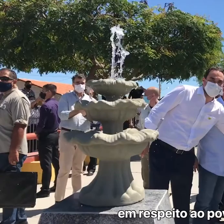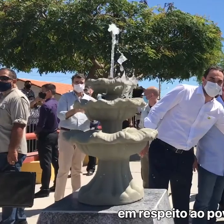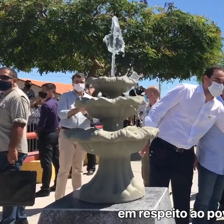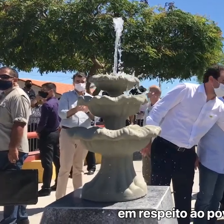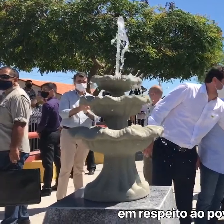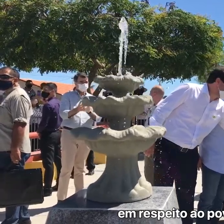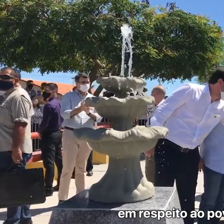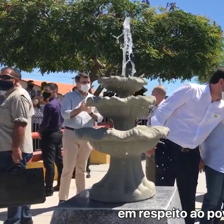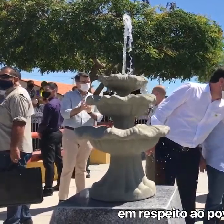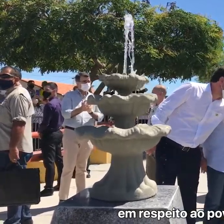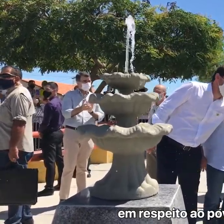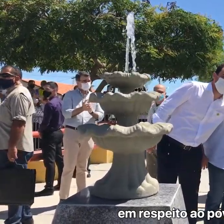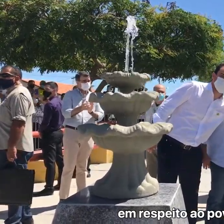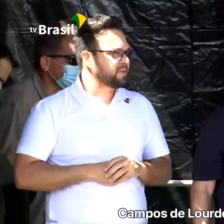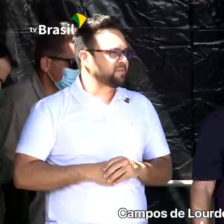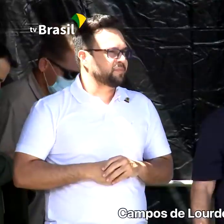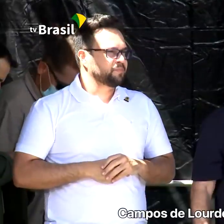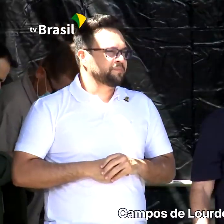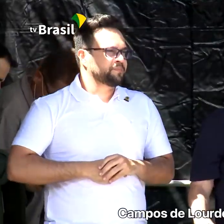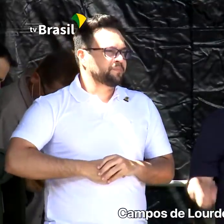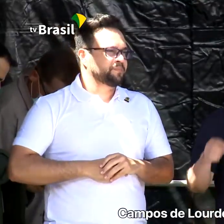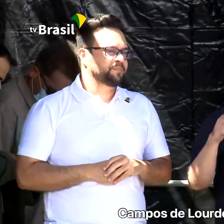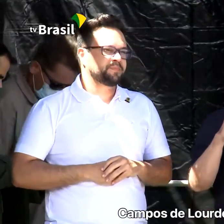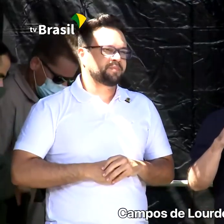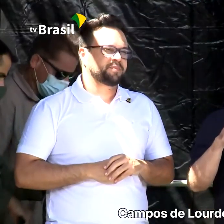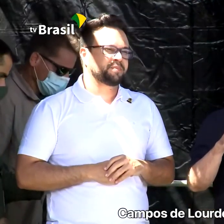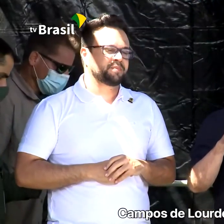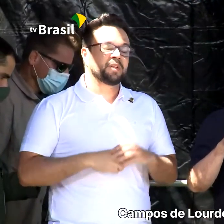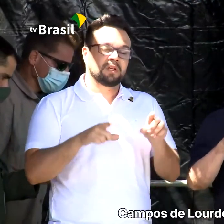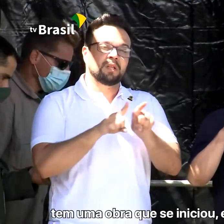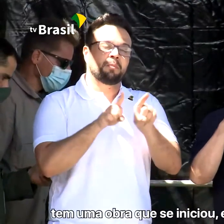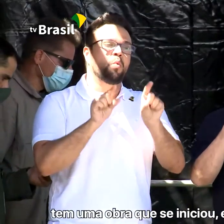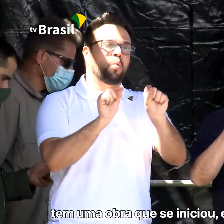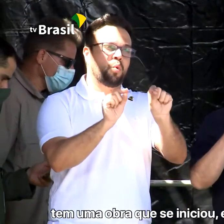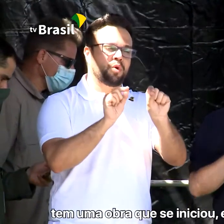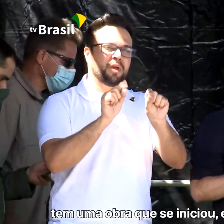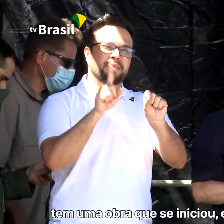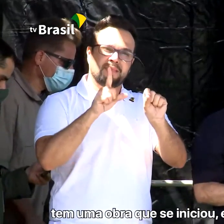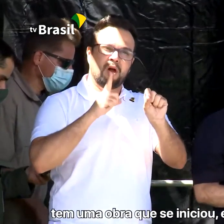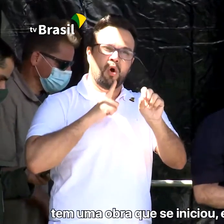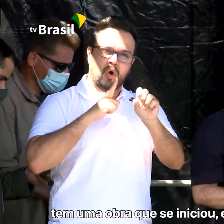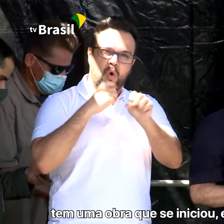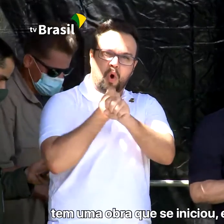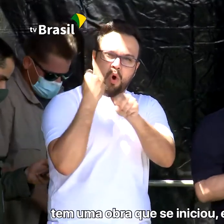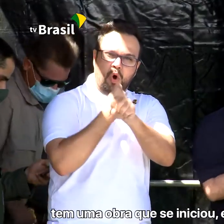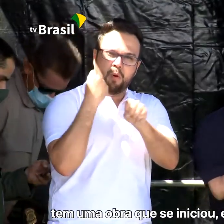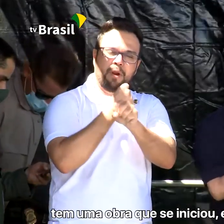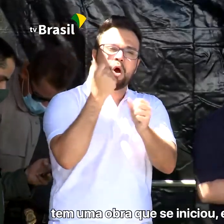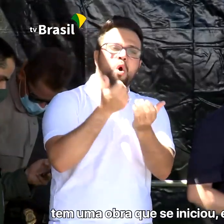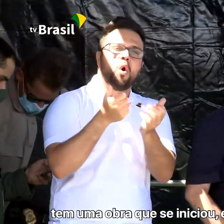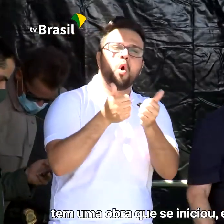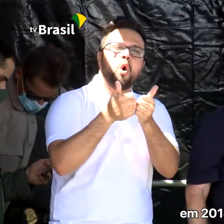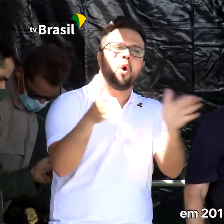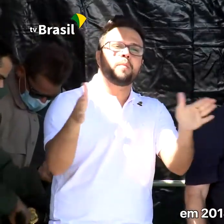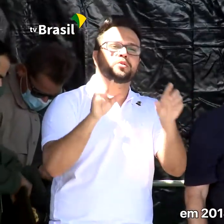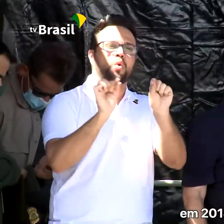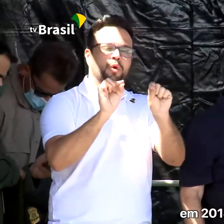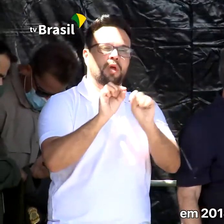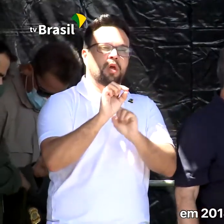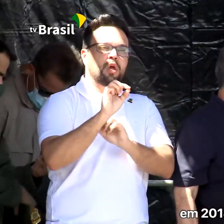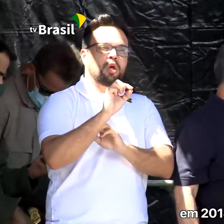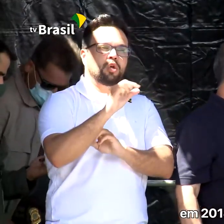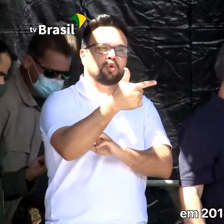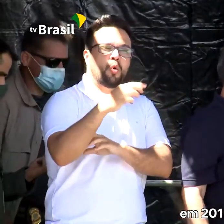ao povo brasileiro. O campo de Lourdes, inclusive, tem uma obra que se iniciou e hoje nós inauguramos em